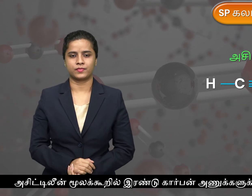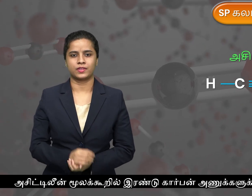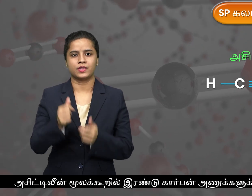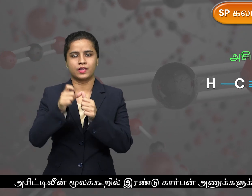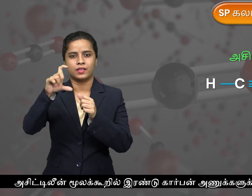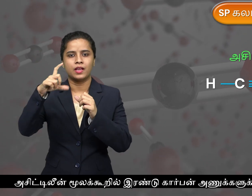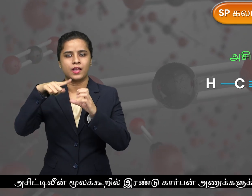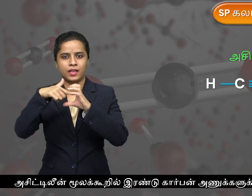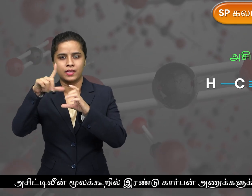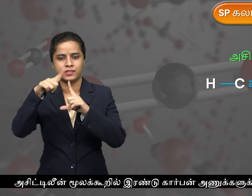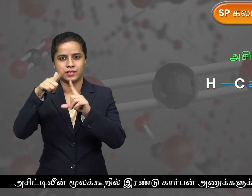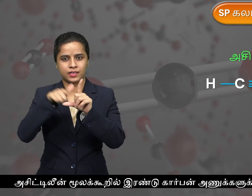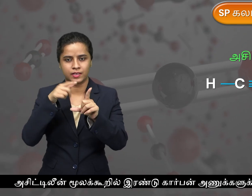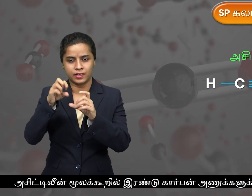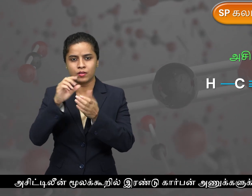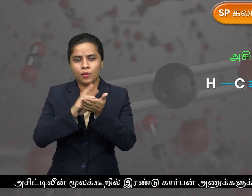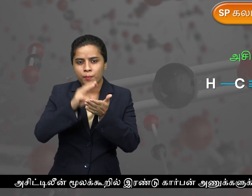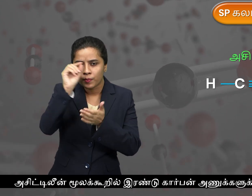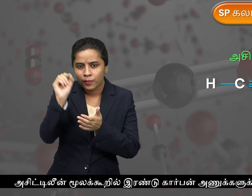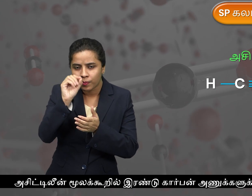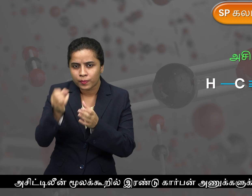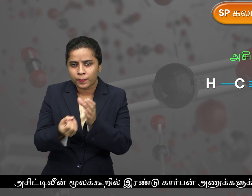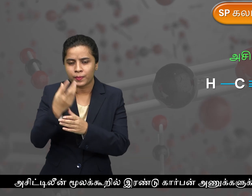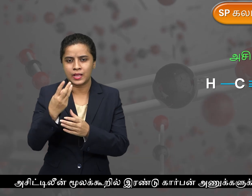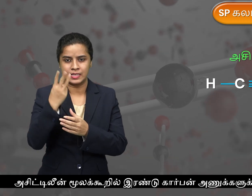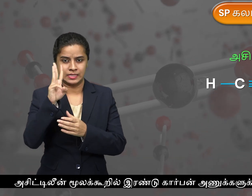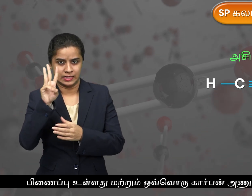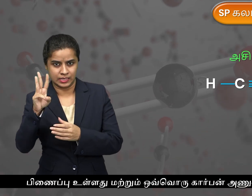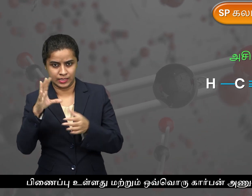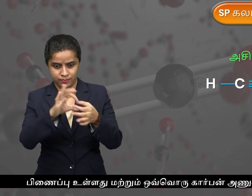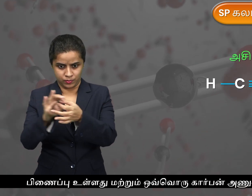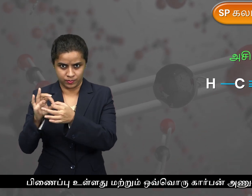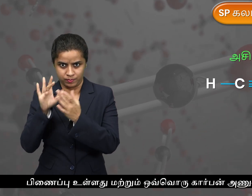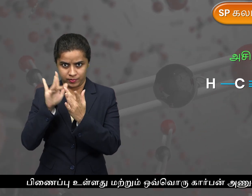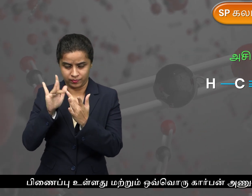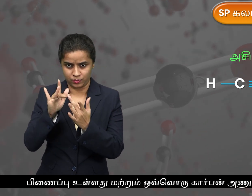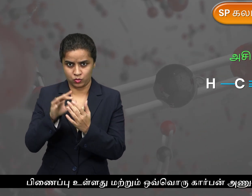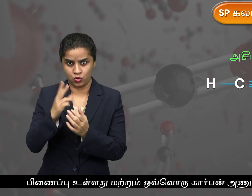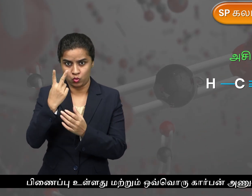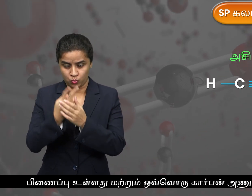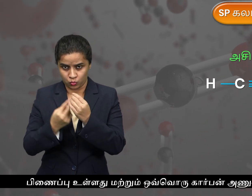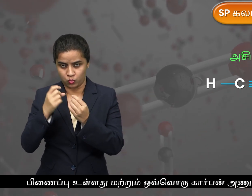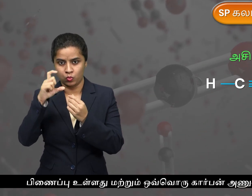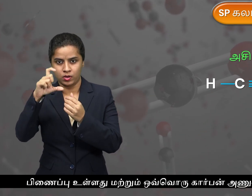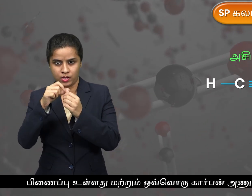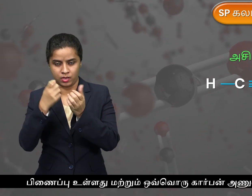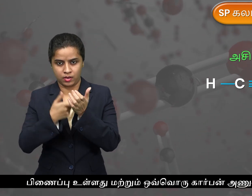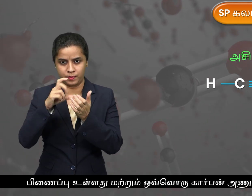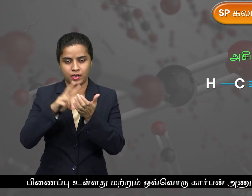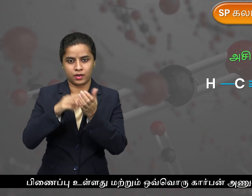அசிட்டிலீன் மூலக்கூறில் 2 கார்பன் அணுக்களுக்கு இடையே 3 பிணைப்பு உள்ளது மற்றும் ஒவ்வொரு கார்பன் அணுவின்